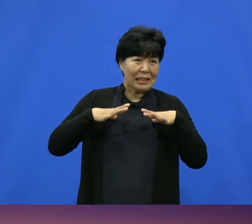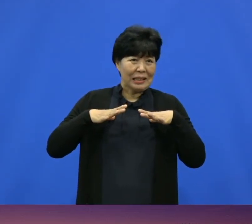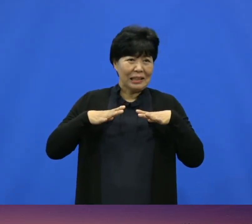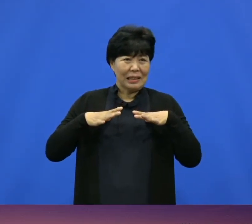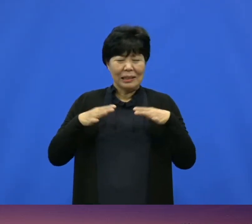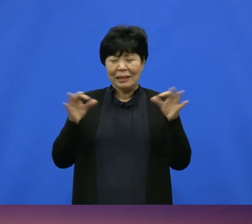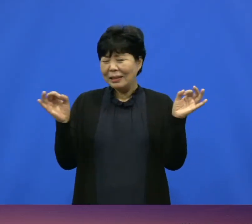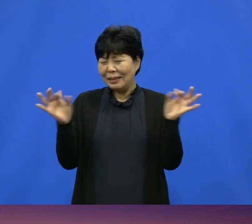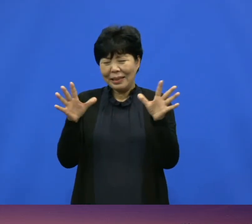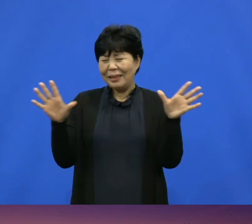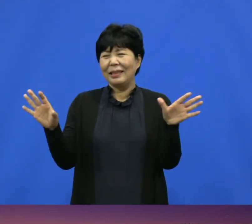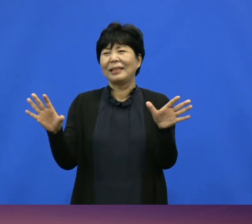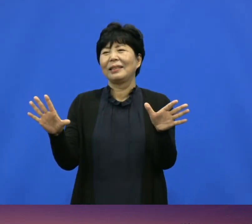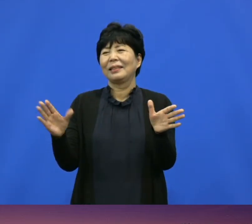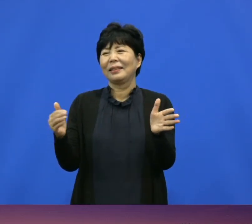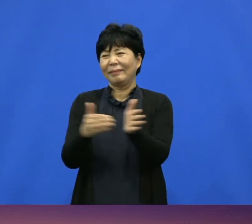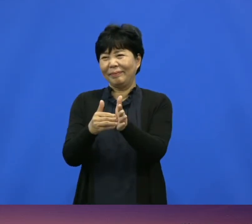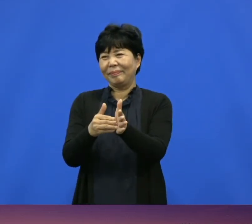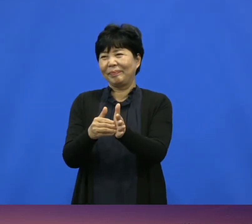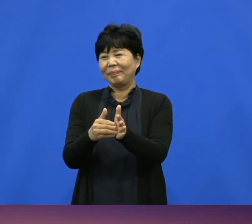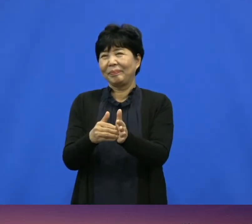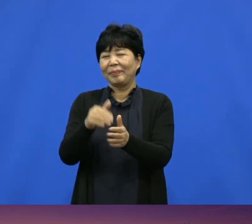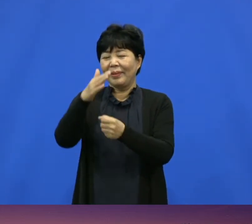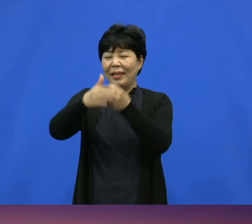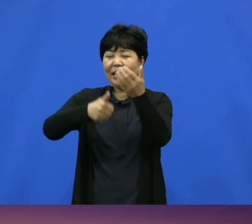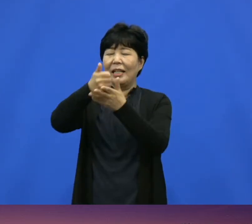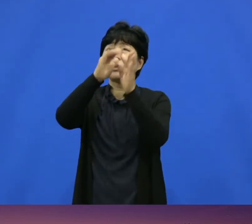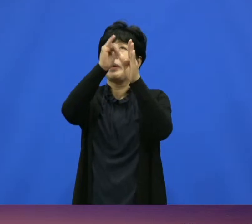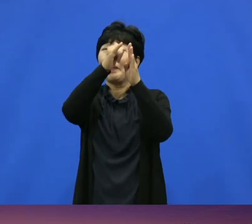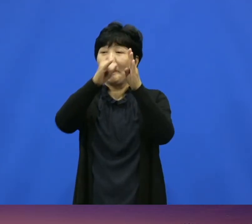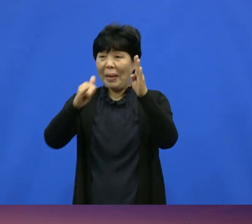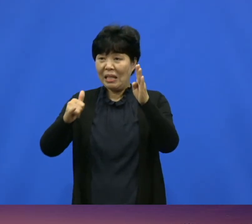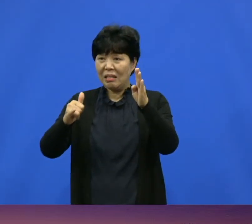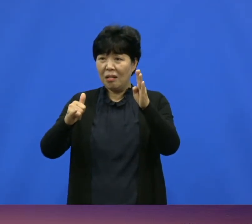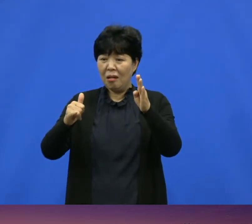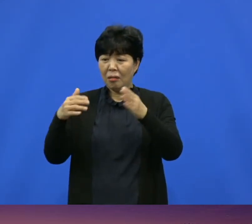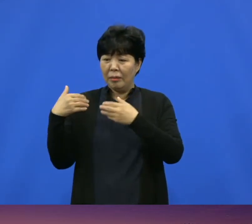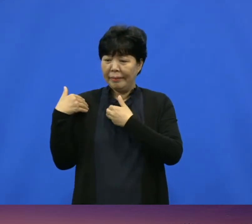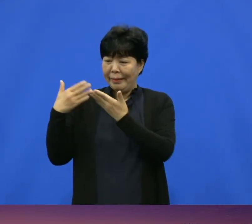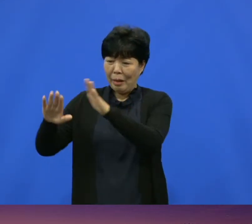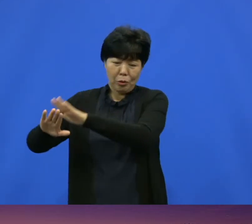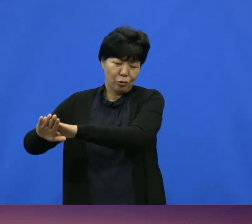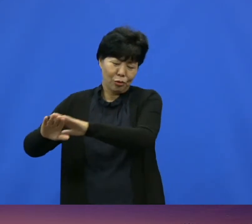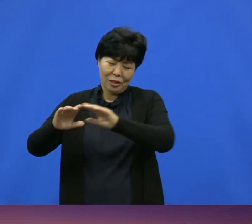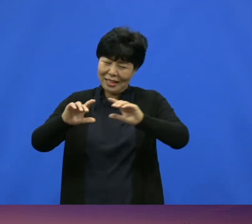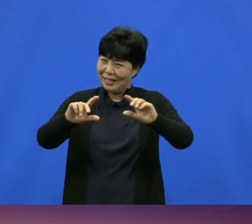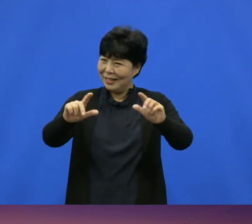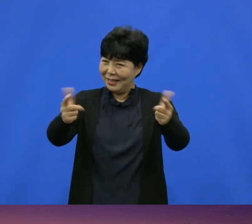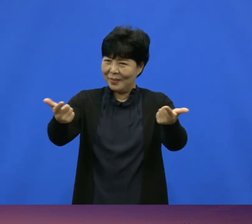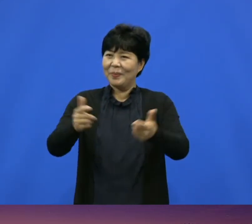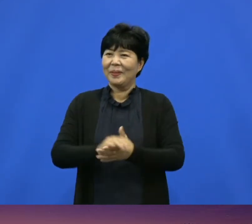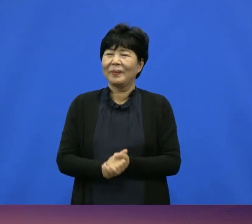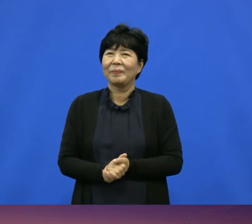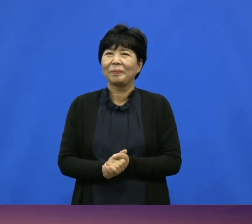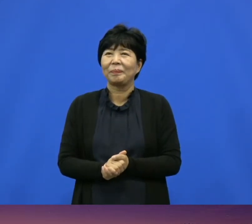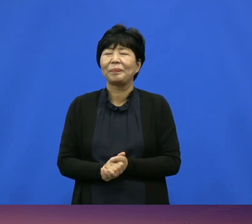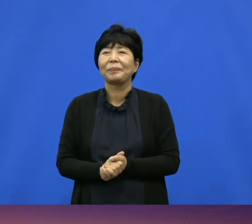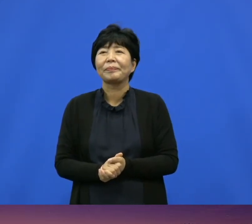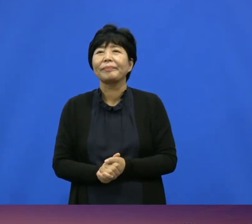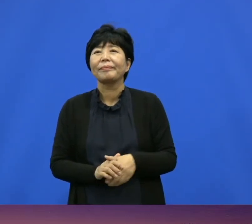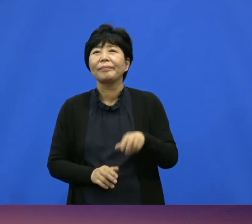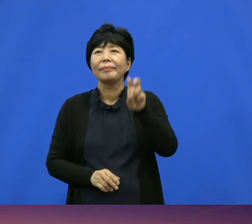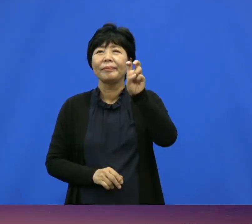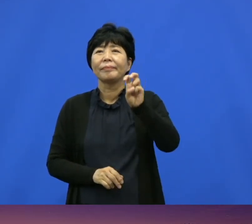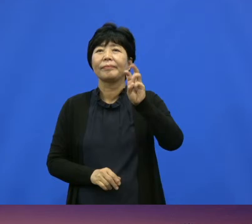것이고, 하나님의 백성들을 그대로 두지 않으시겠다는 거예요. 그래서 23절은